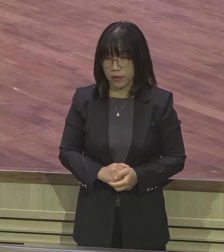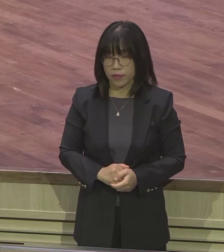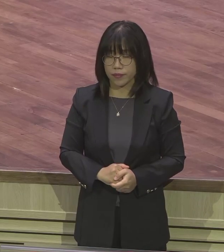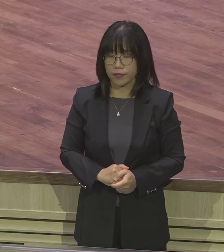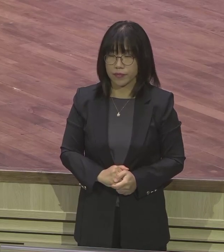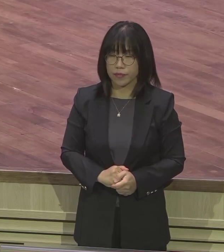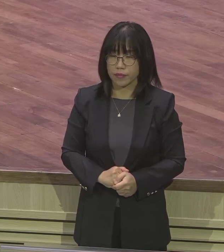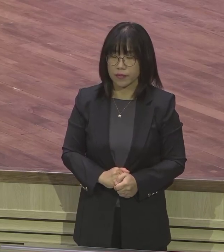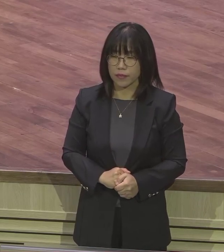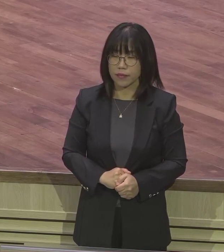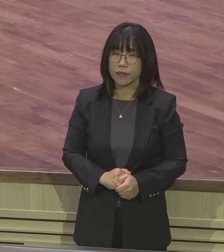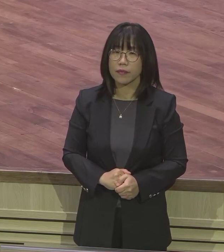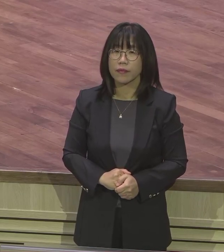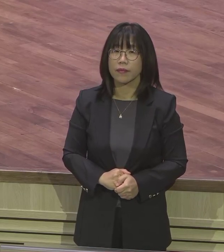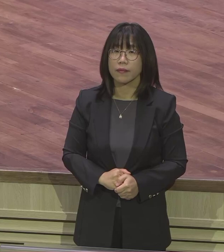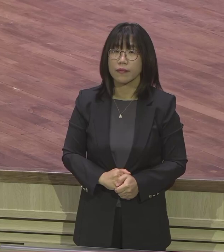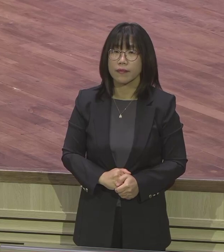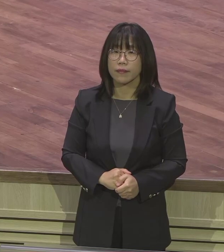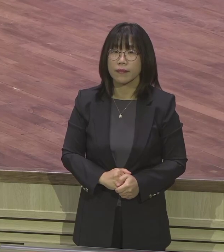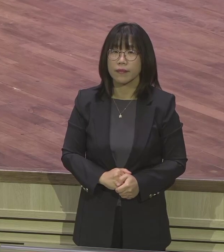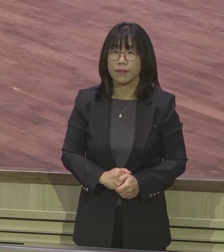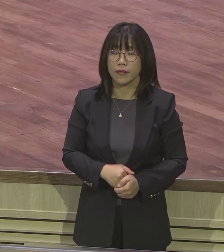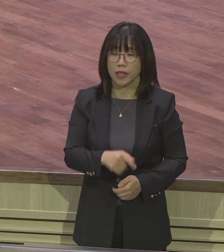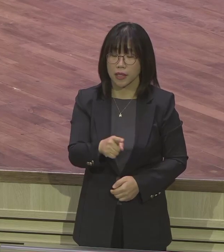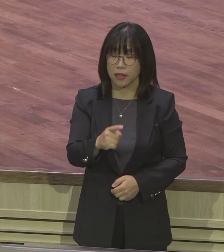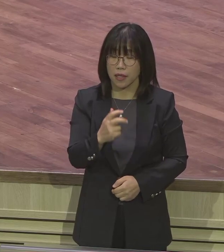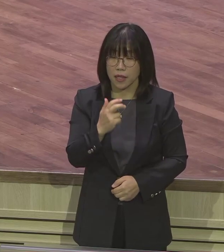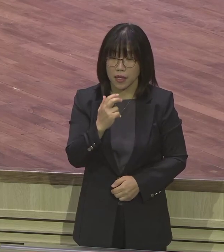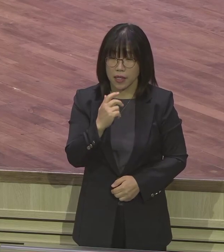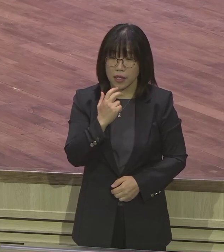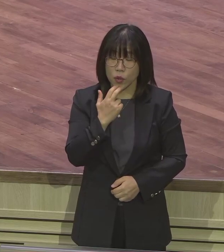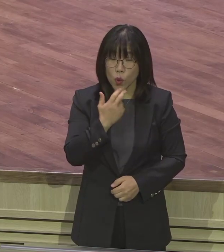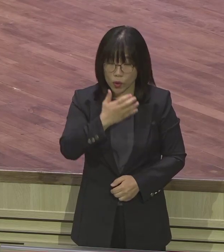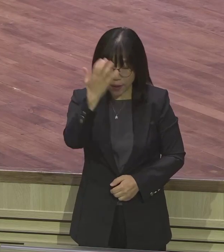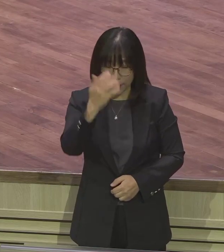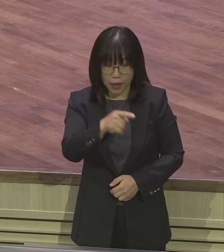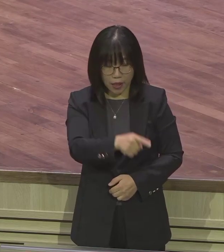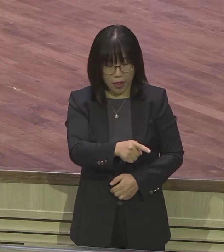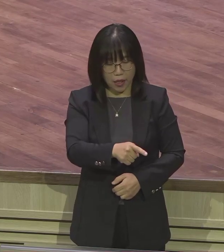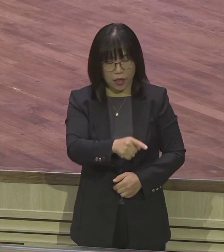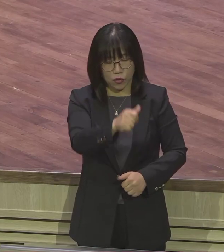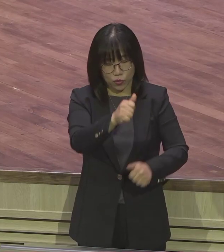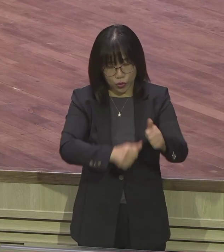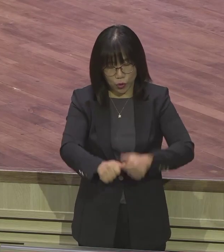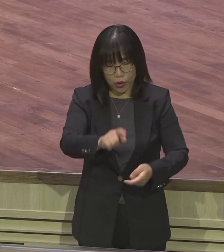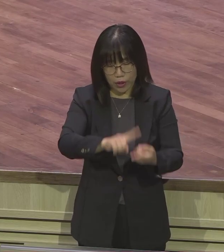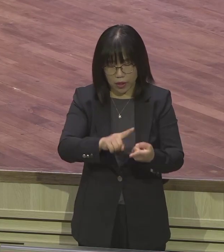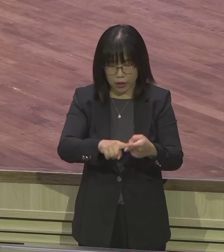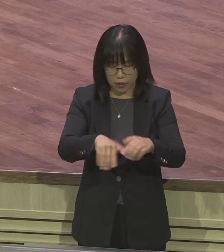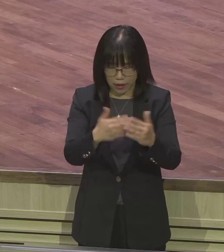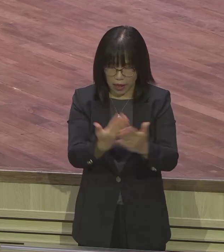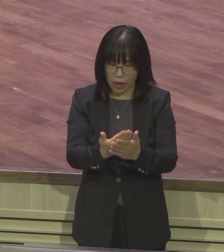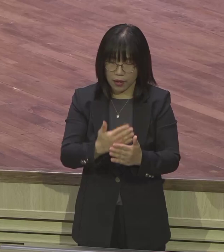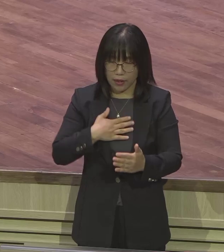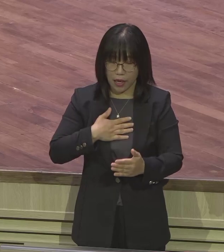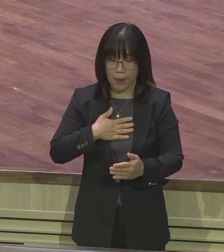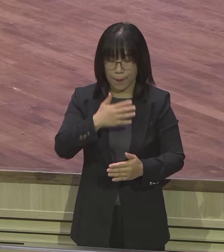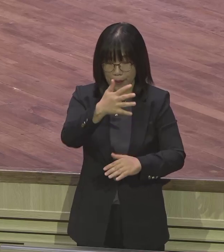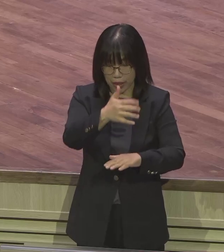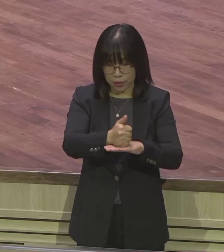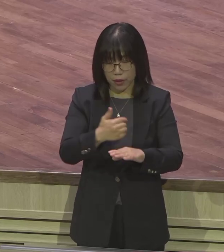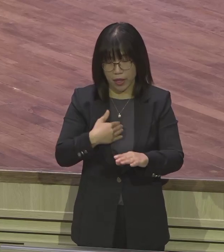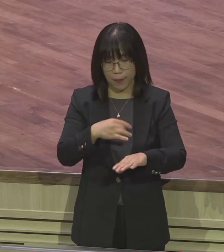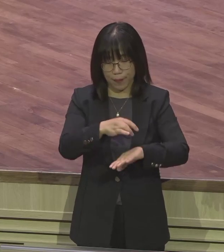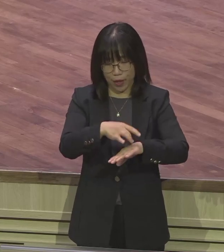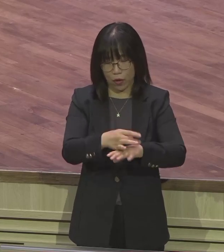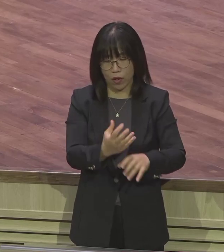세겜이란 곳에 안장을 하는 그까지 유언을 다 한 것을 이 후손들이 다 기억하고 그렇게 진행하는